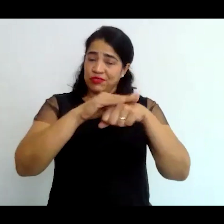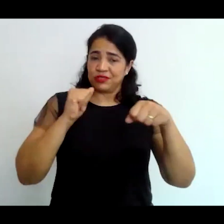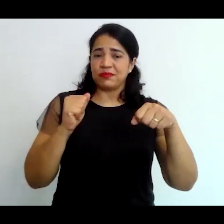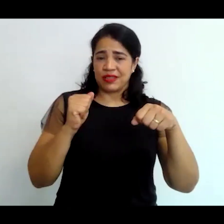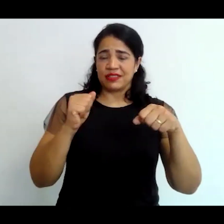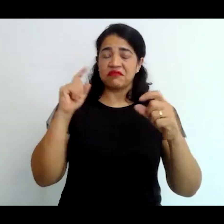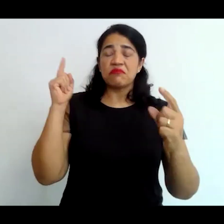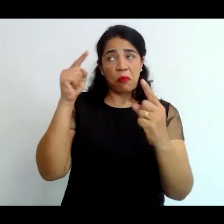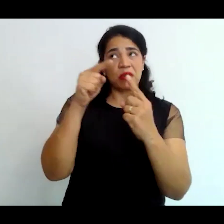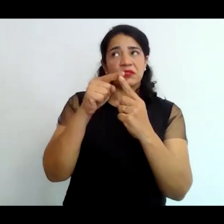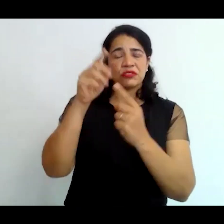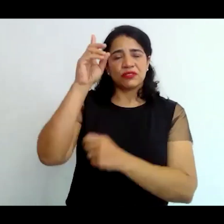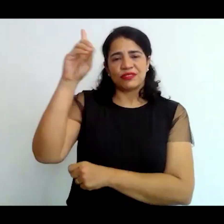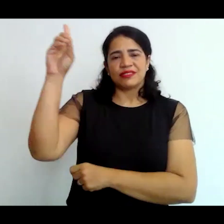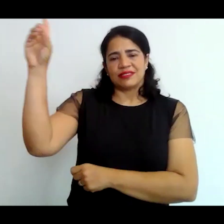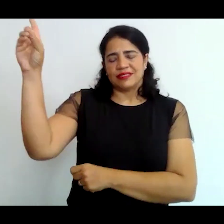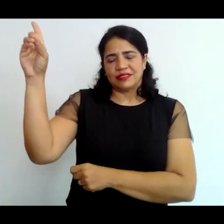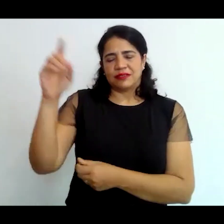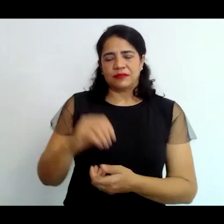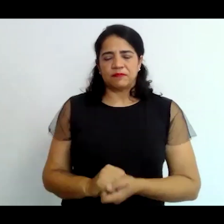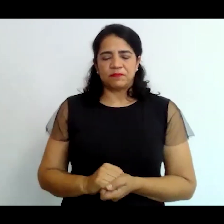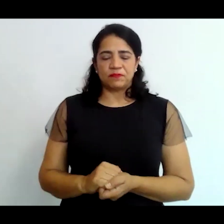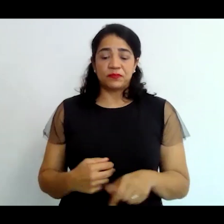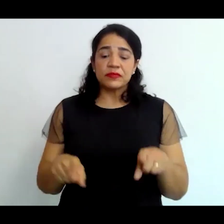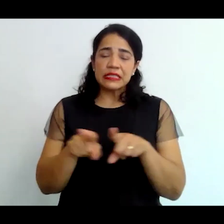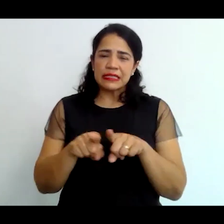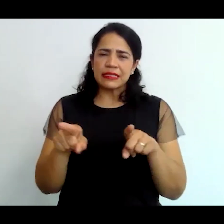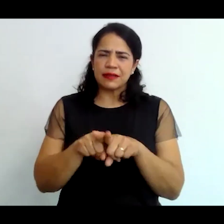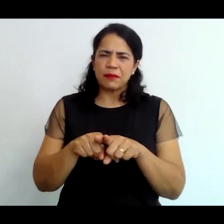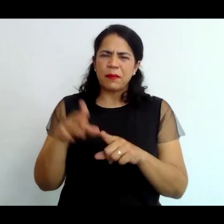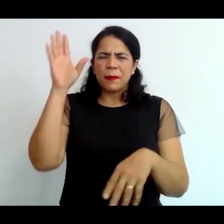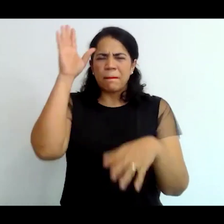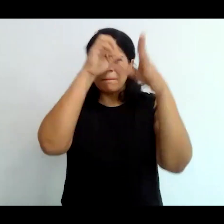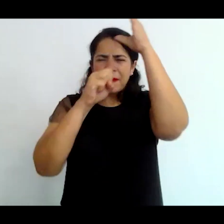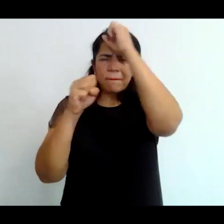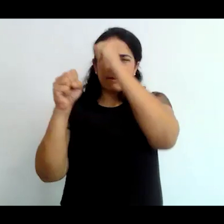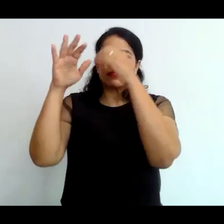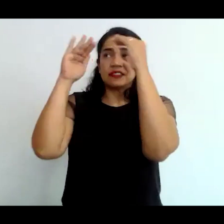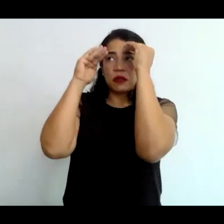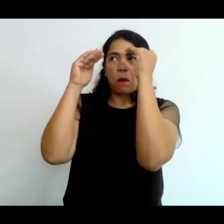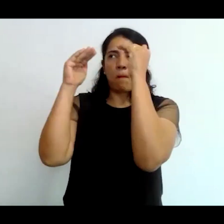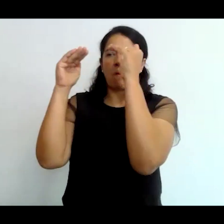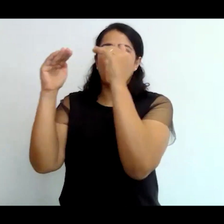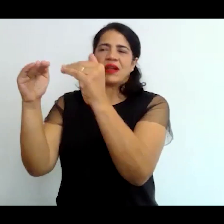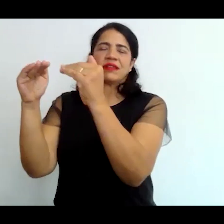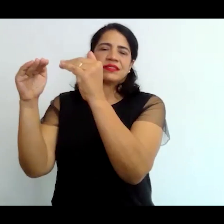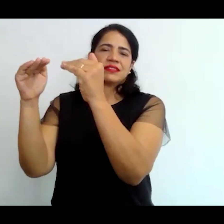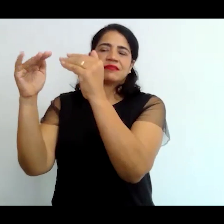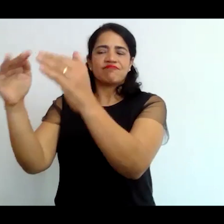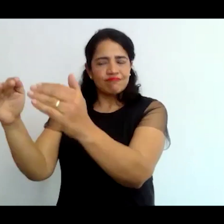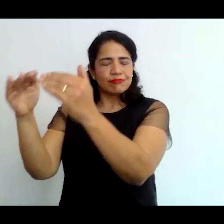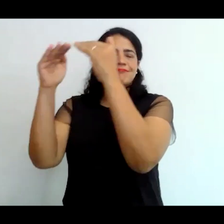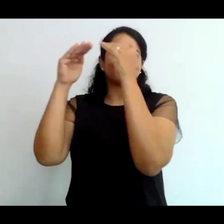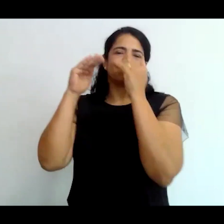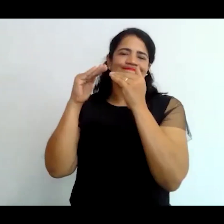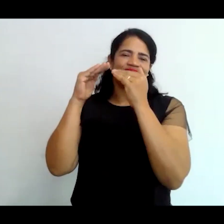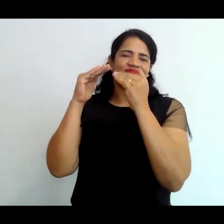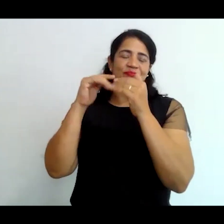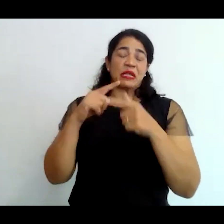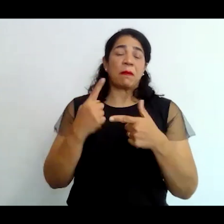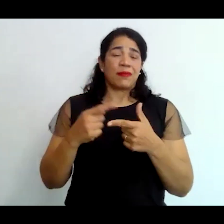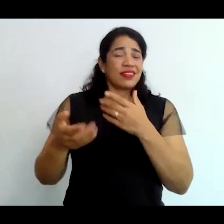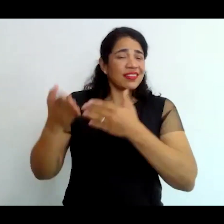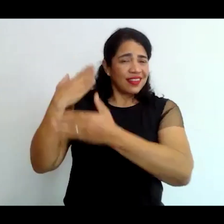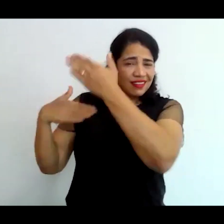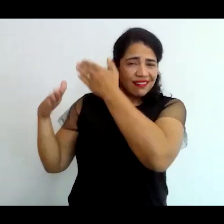a sujeitar-nos uns aos outros. No passado nós éramos todos muito legalistas. Esposa, você tem que ser submissa a mim, né?